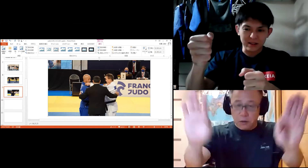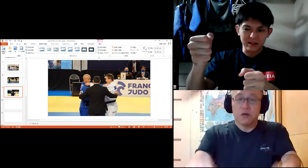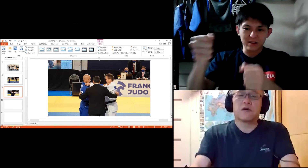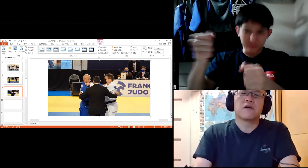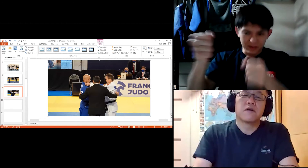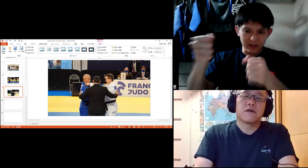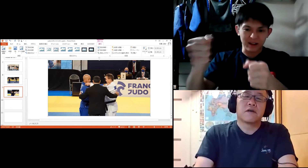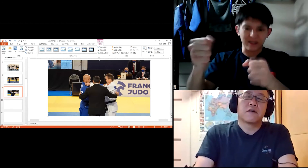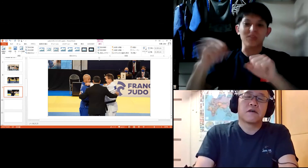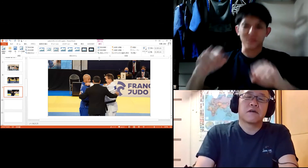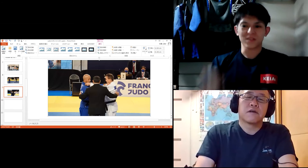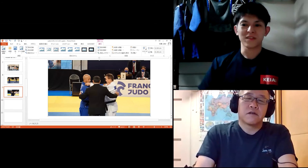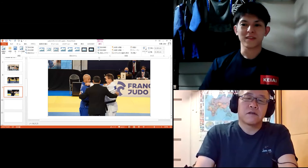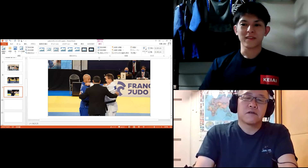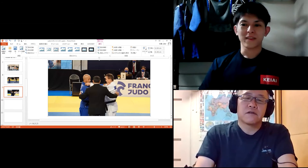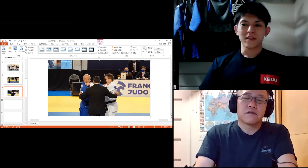始めと。